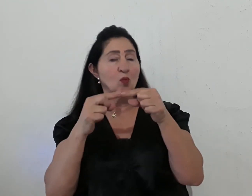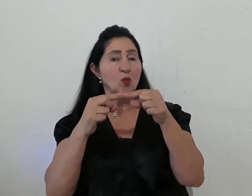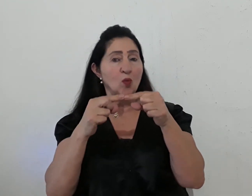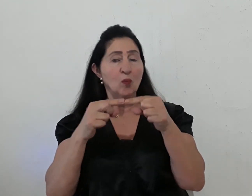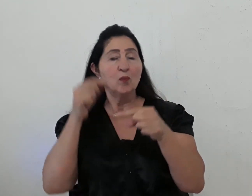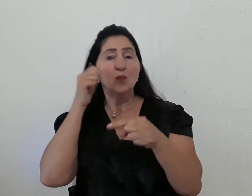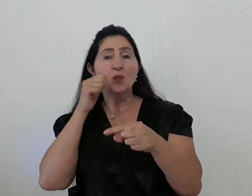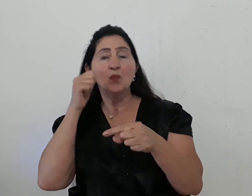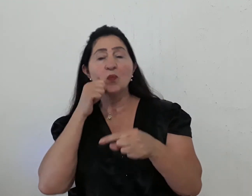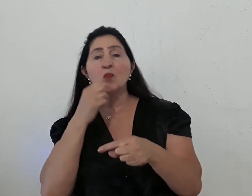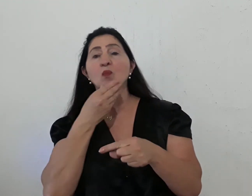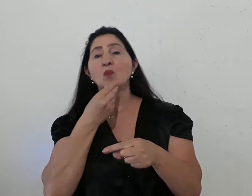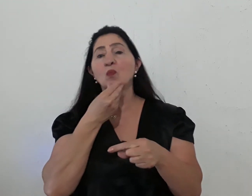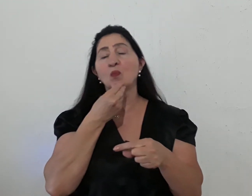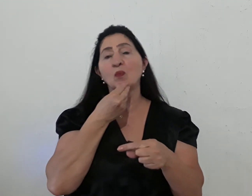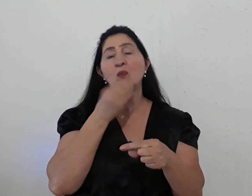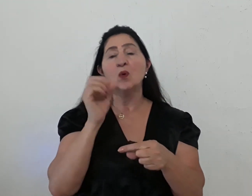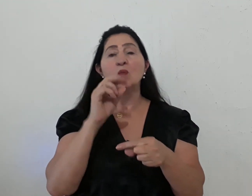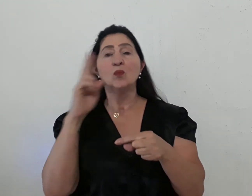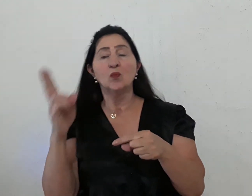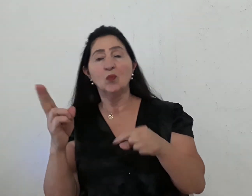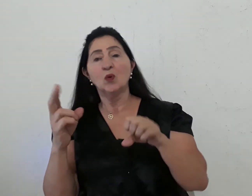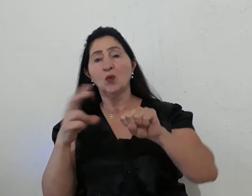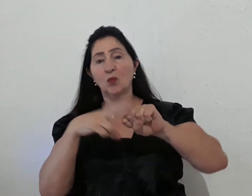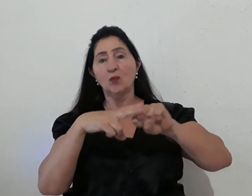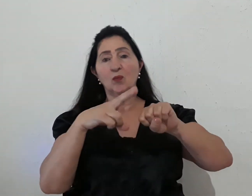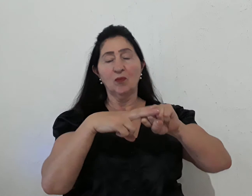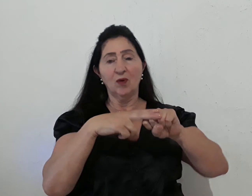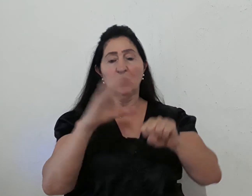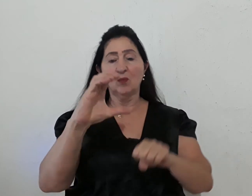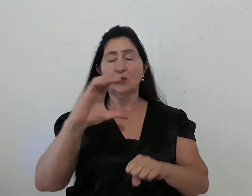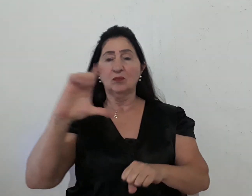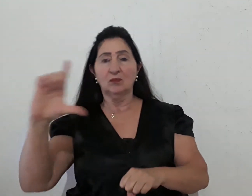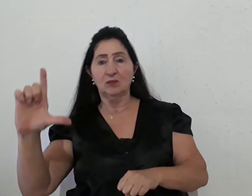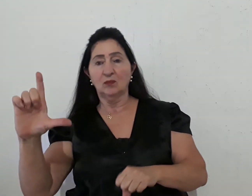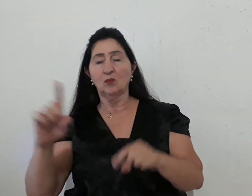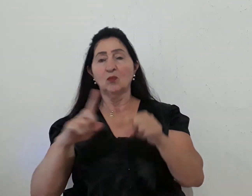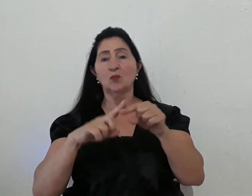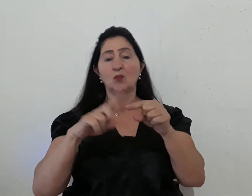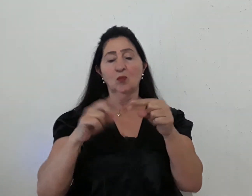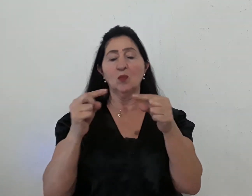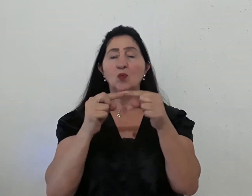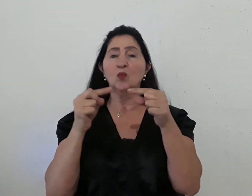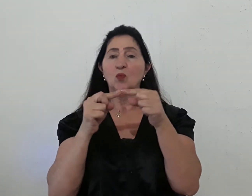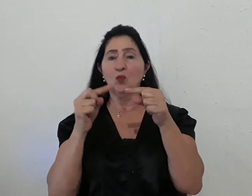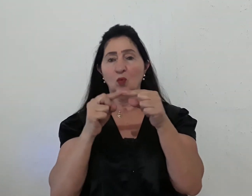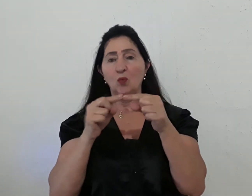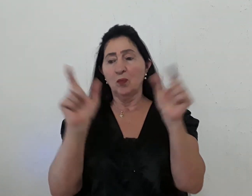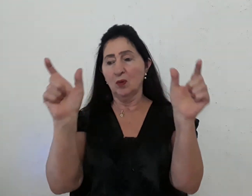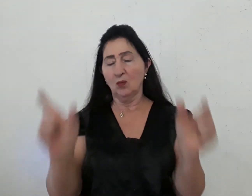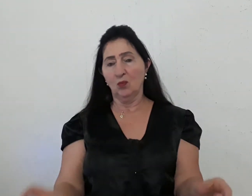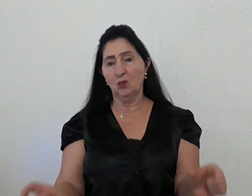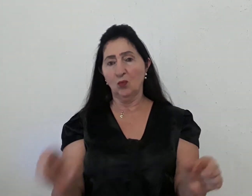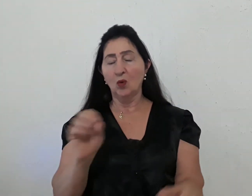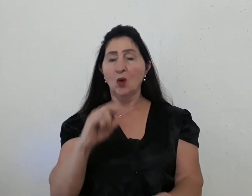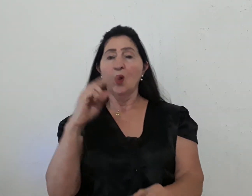são chamados de verbos classificadores, porque concordam com o sujeito ou o objeto